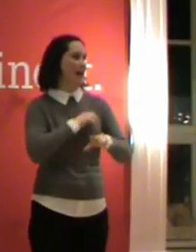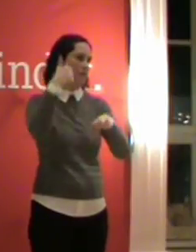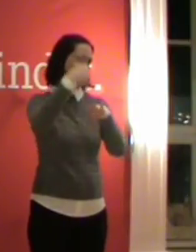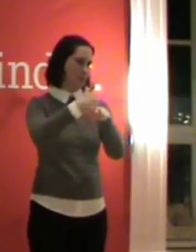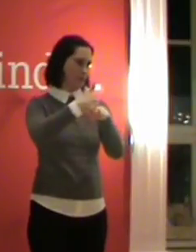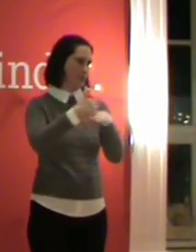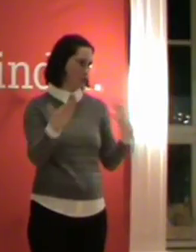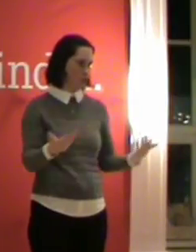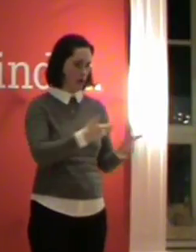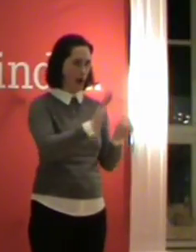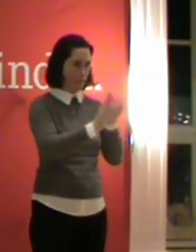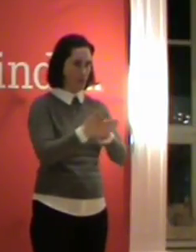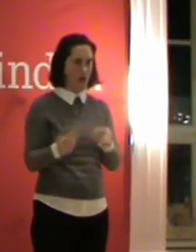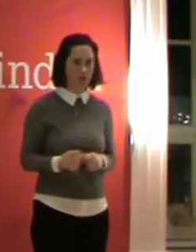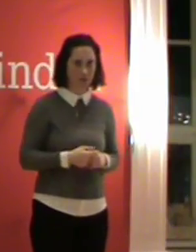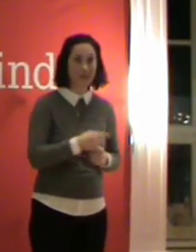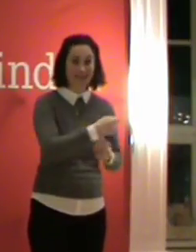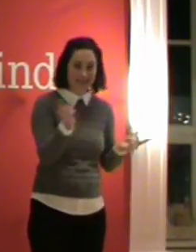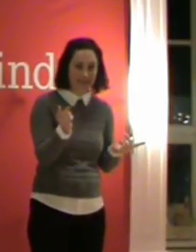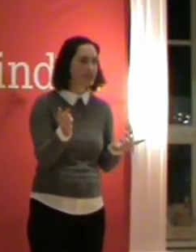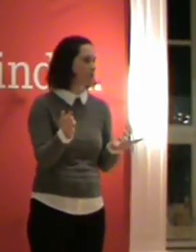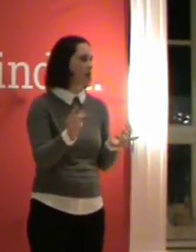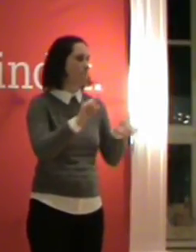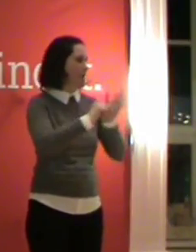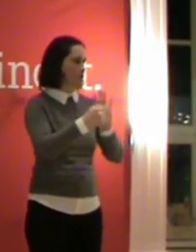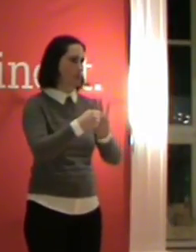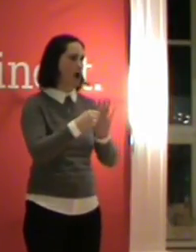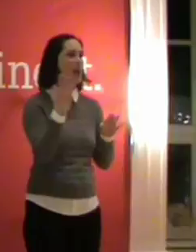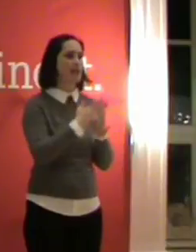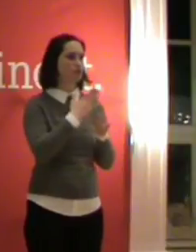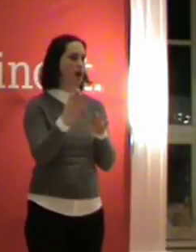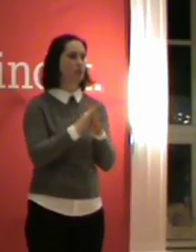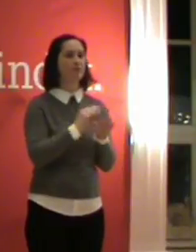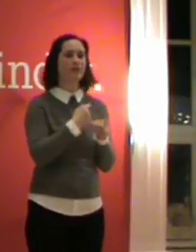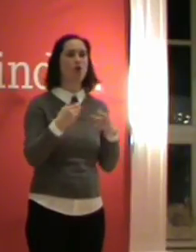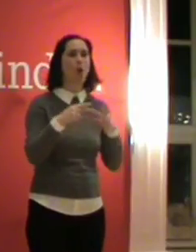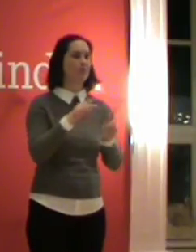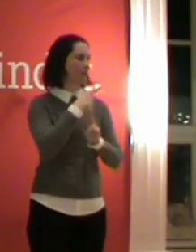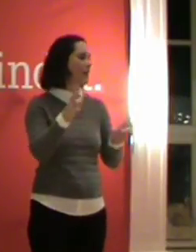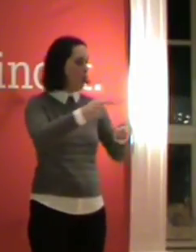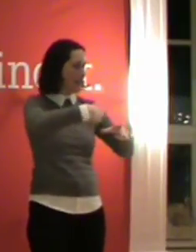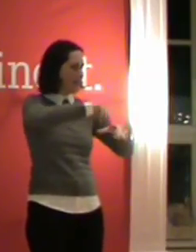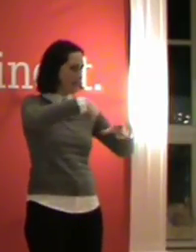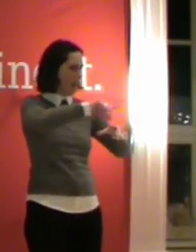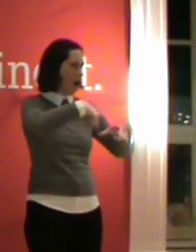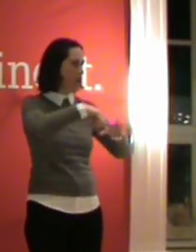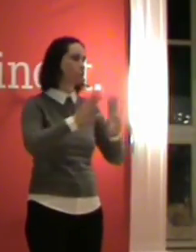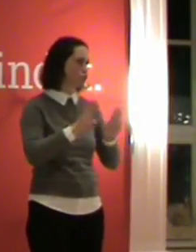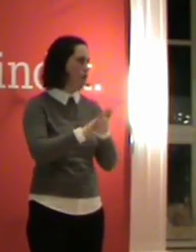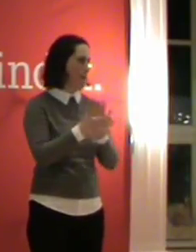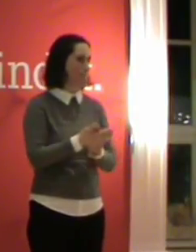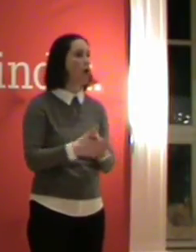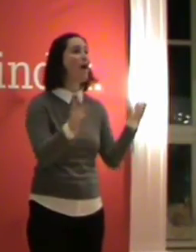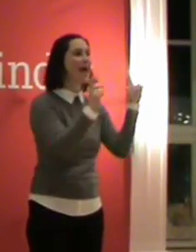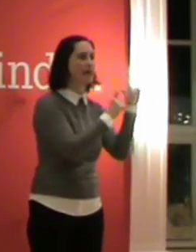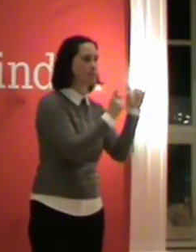ich erwarte, dass man sich zu unseren Personalentscheiden nicht äußert, das machen wir intern schon alleine genug, das muss nicht von außen geschehen und so werde ich das bei der